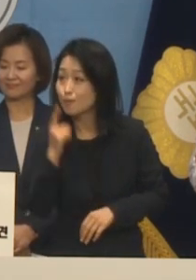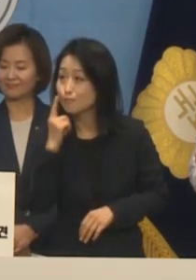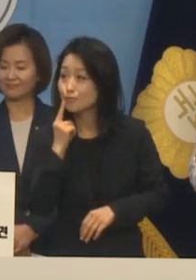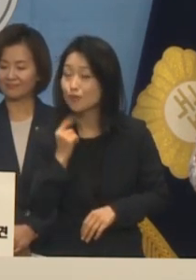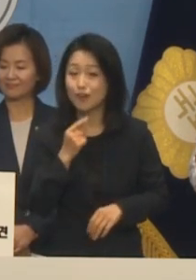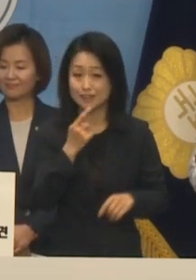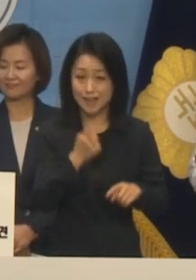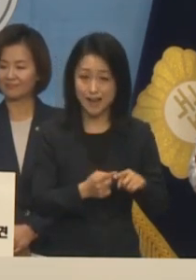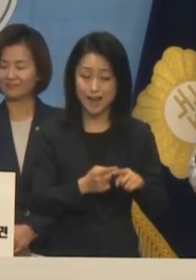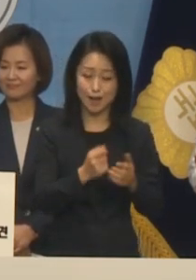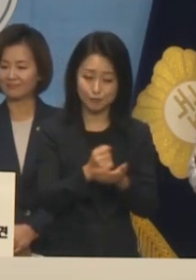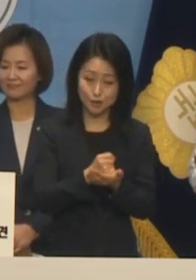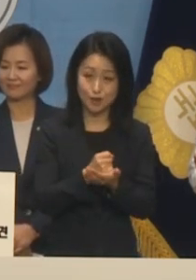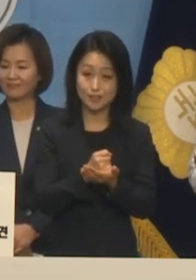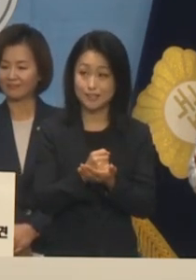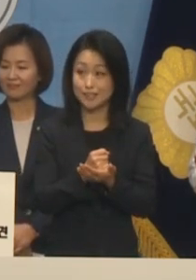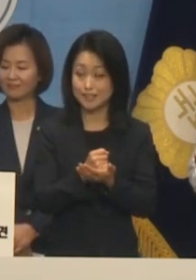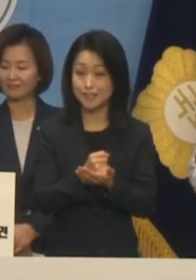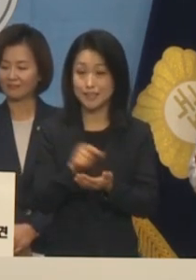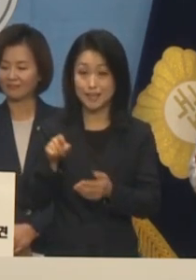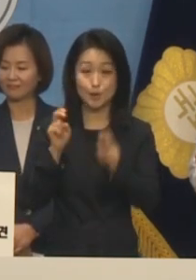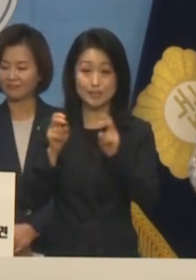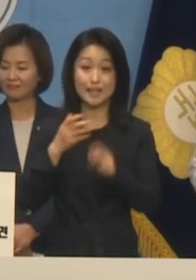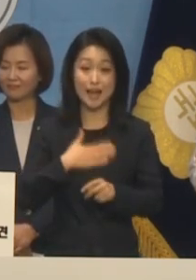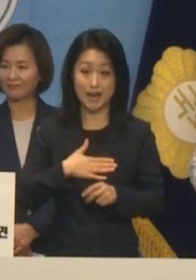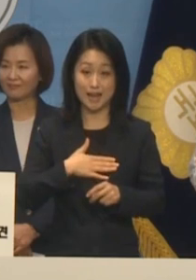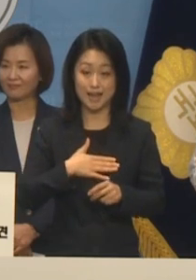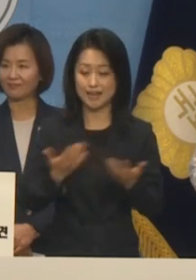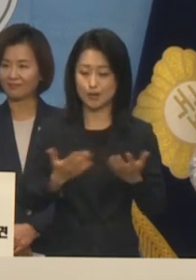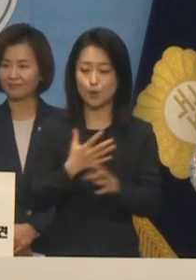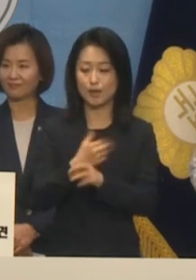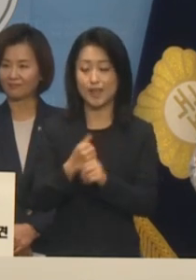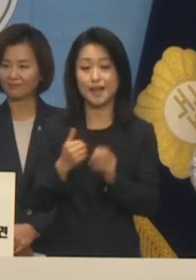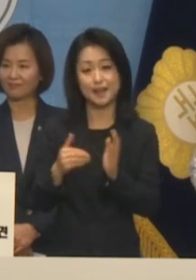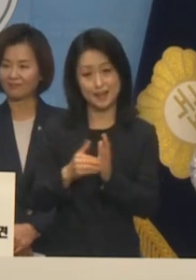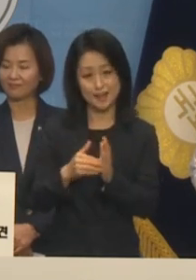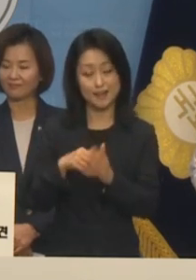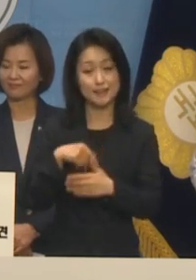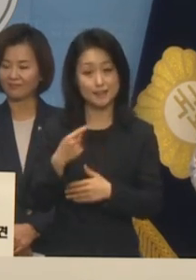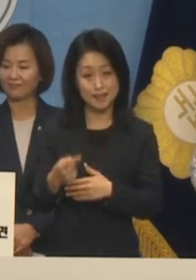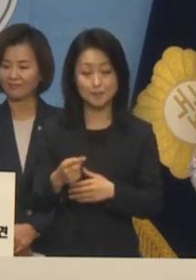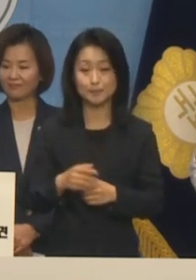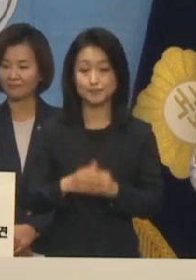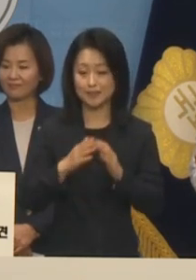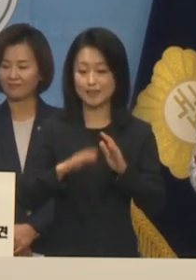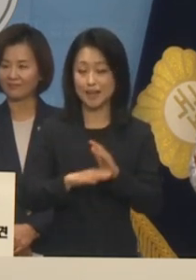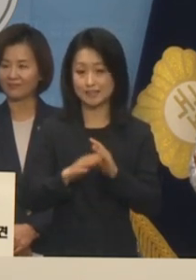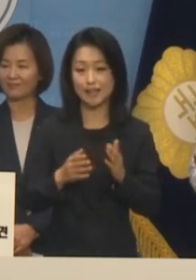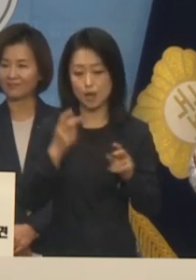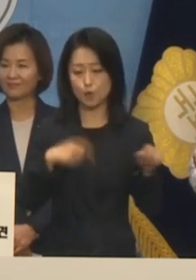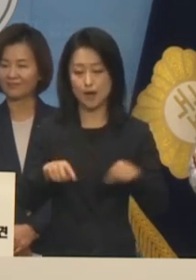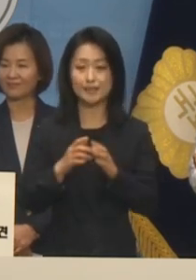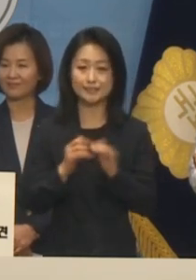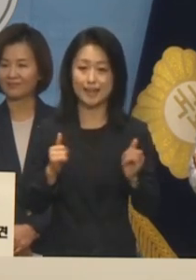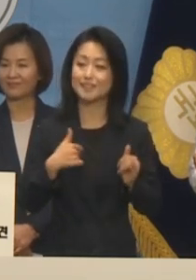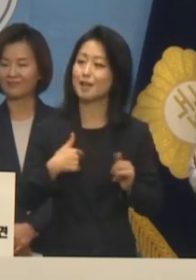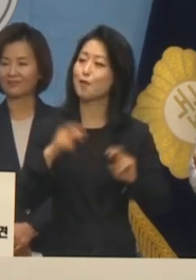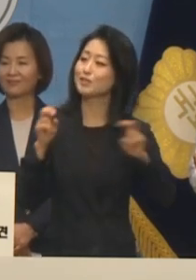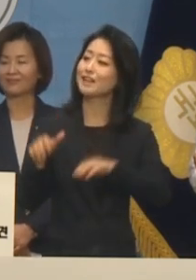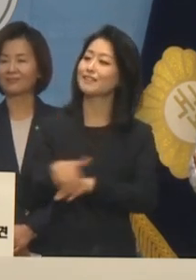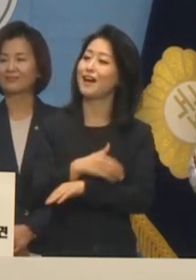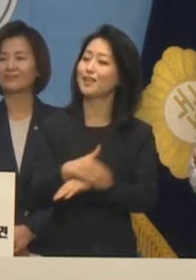차에 우연히 인증기간을 알게 되어 근로계약을 맺게 되었습니다. 이제 나도 무슨 회사에